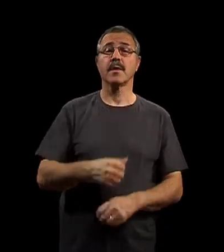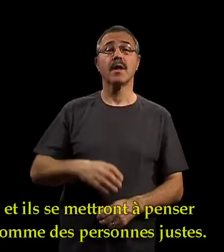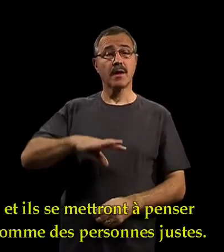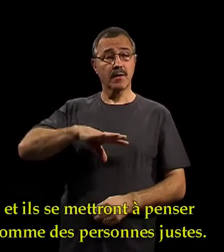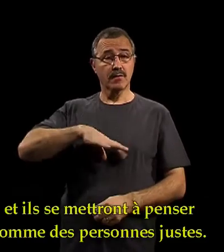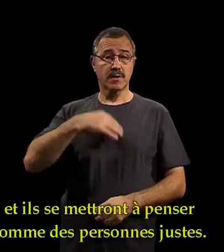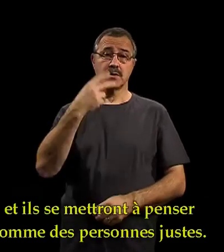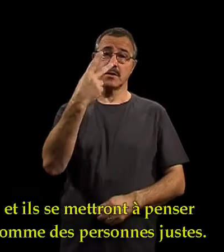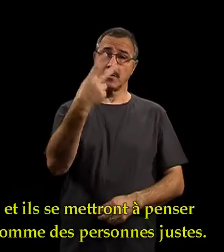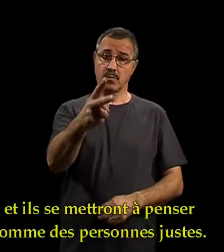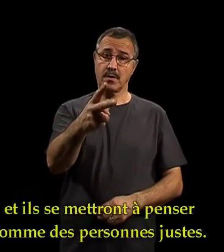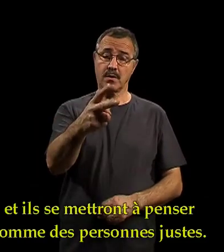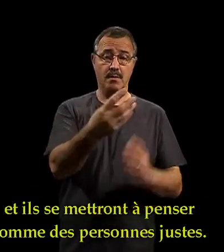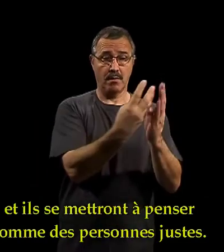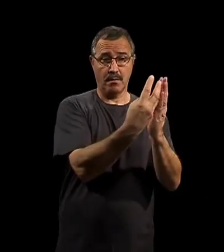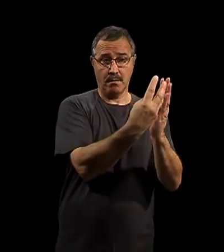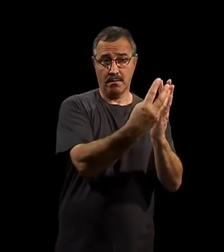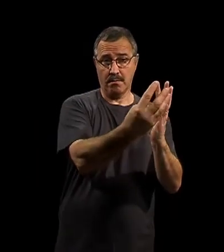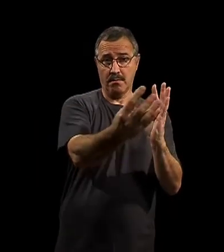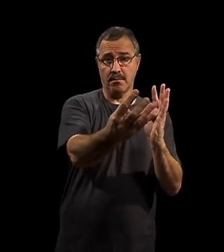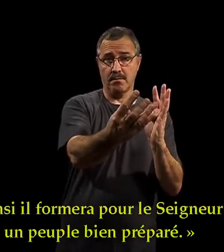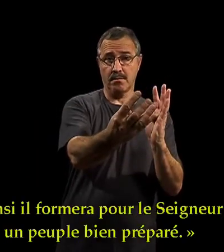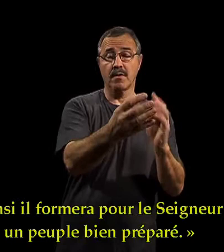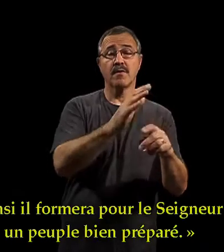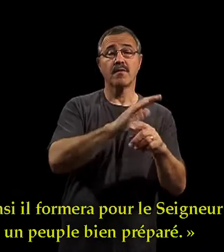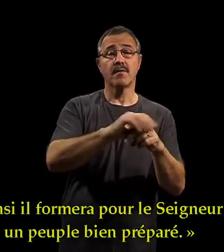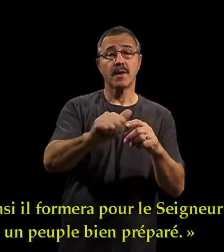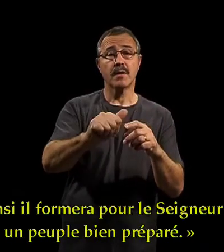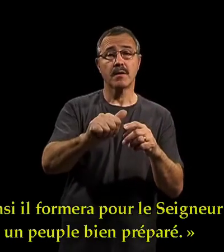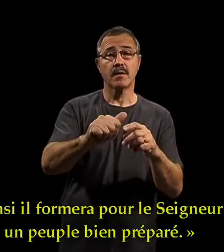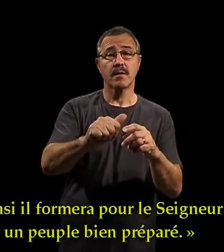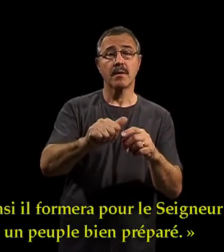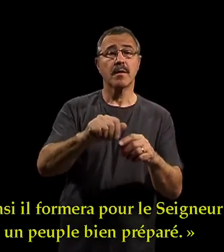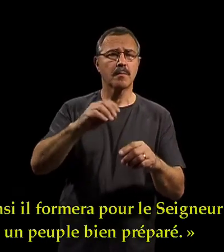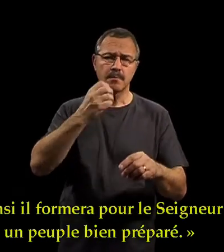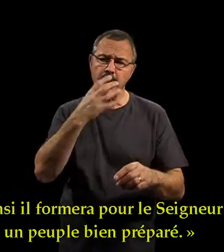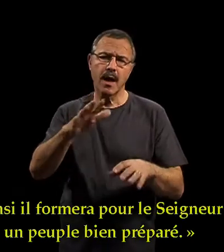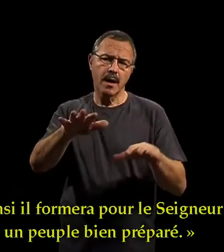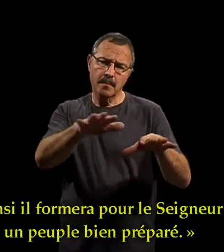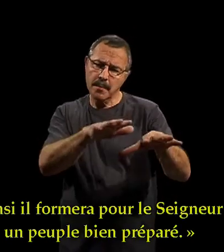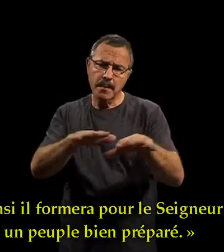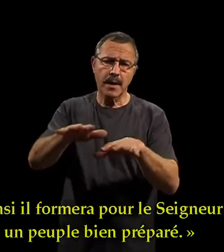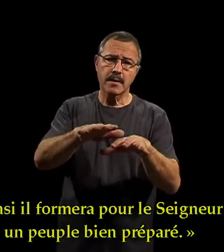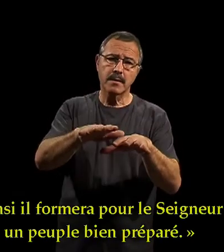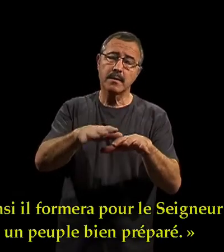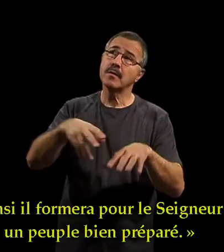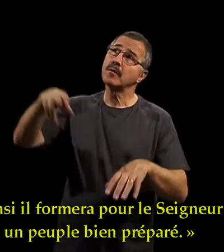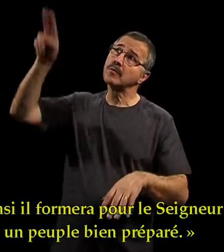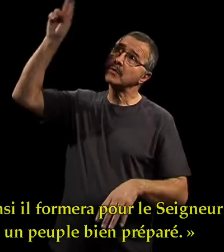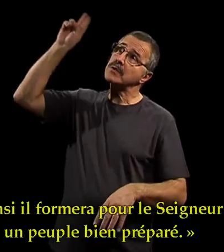Et ils se mettront à penser comme des personnes justes. Ainsi, il formera pour le Seigneur un peuple bien